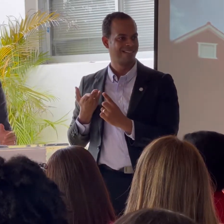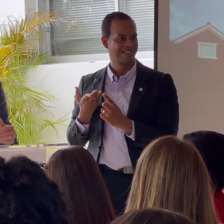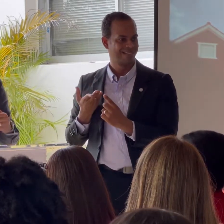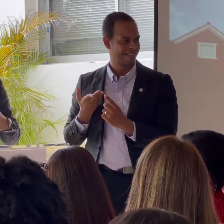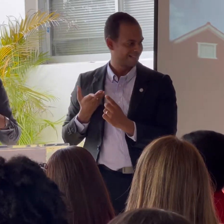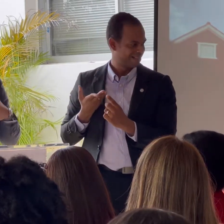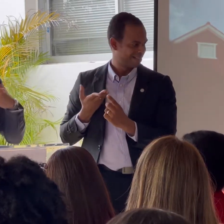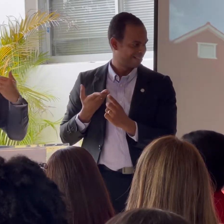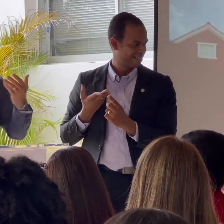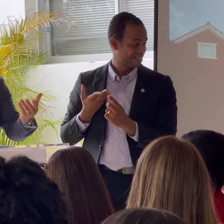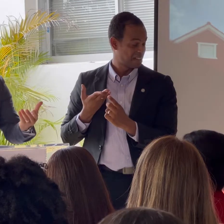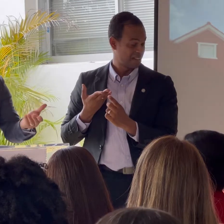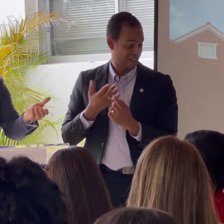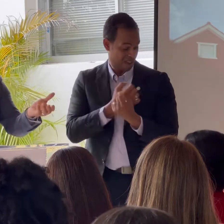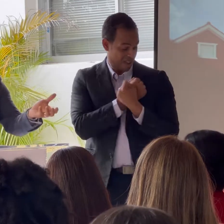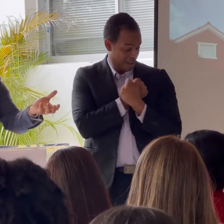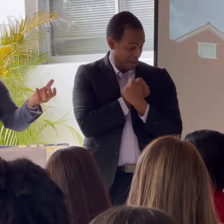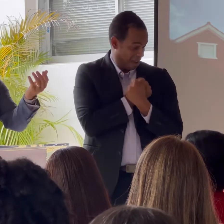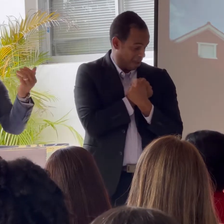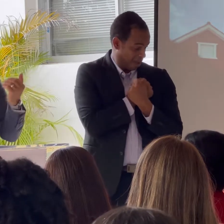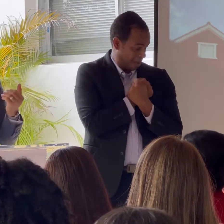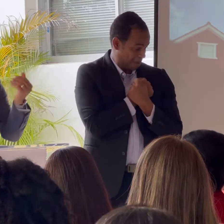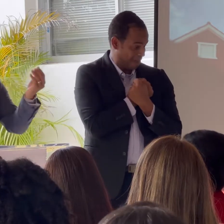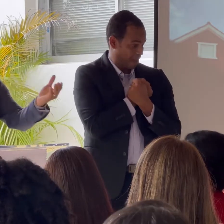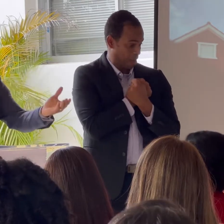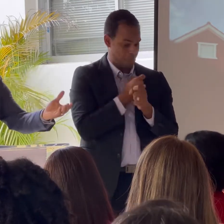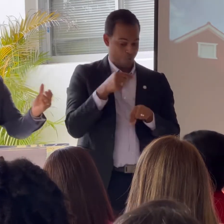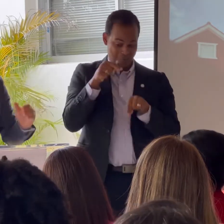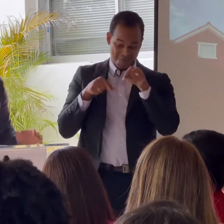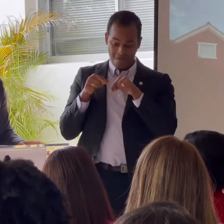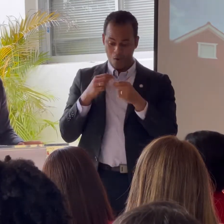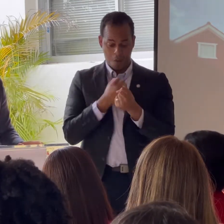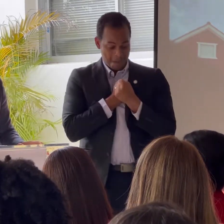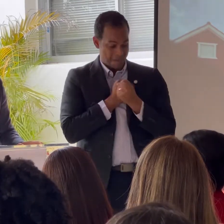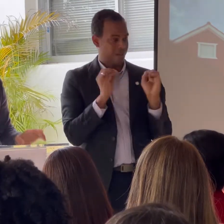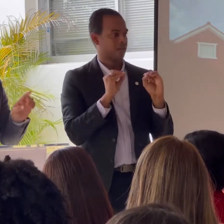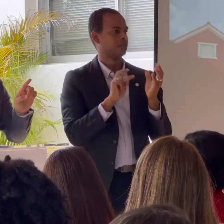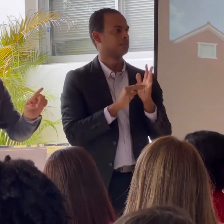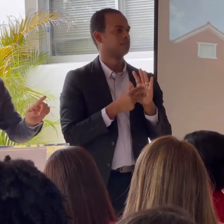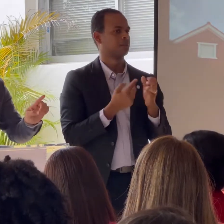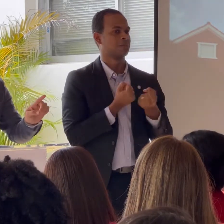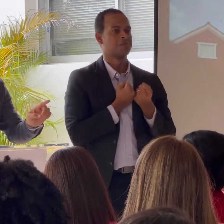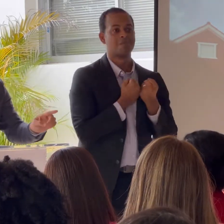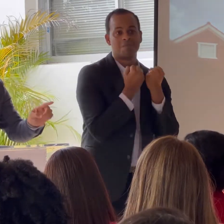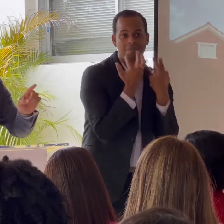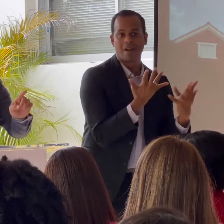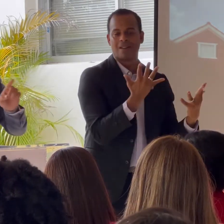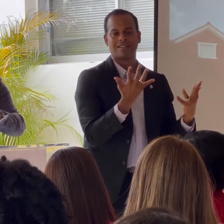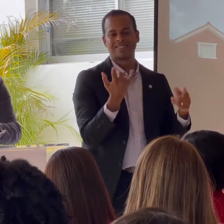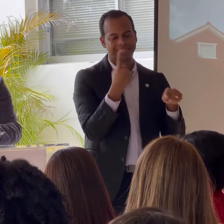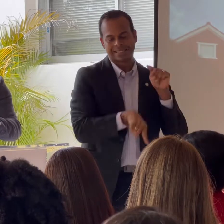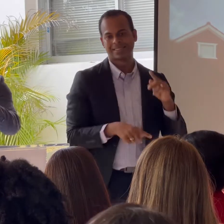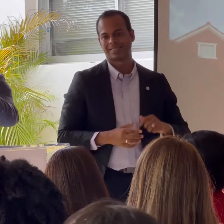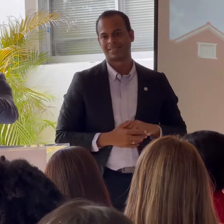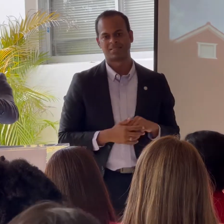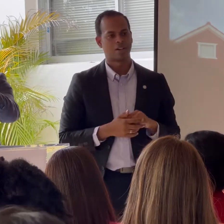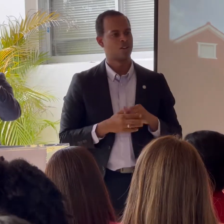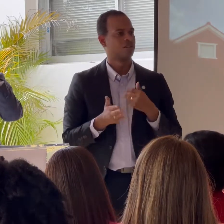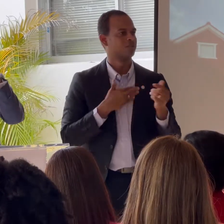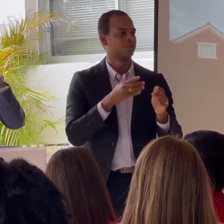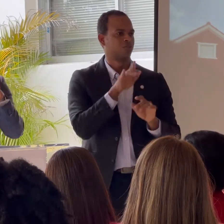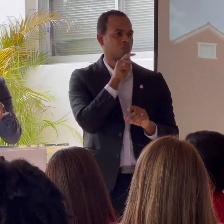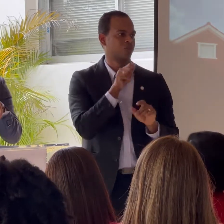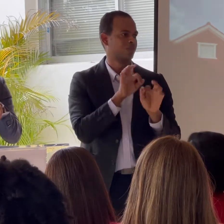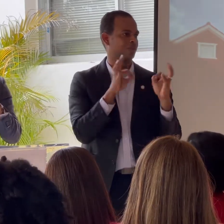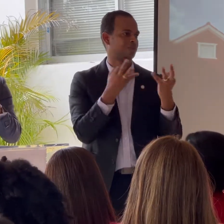es imposible usted poder amar si no ha recibido el amor de una familia. Sea la suya o cualquier otra familia que lo acogió